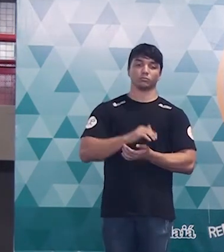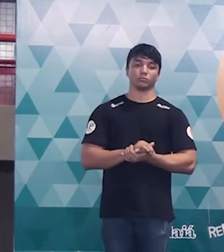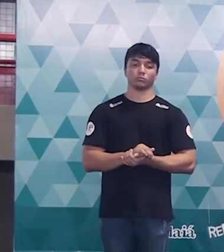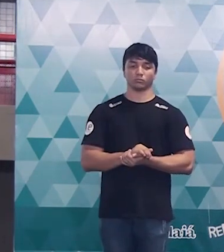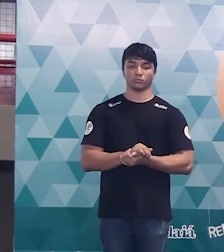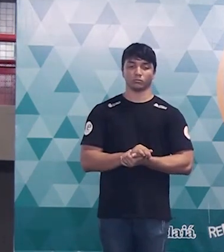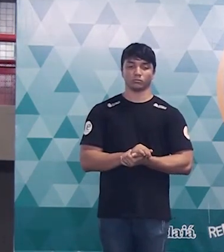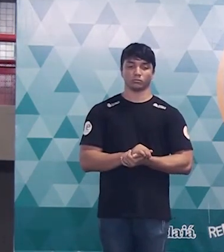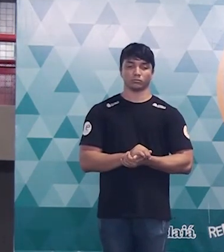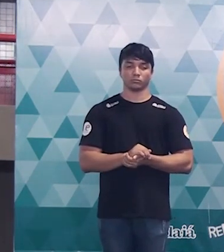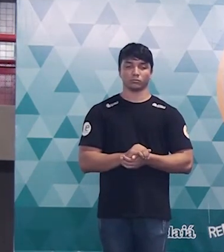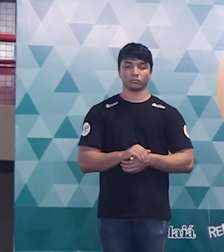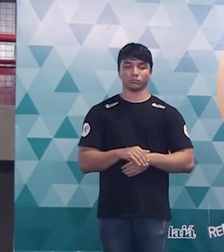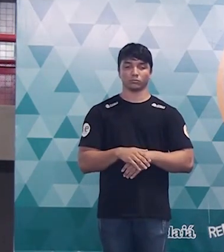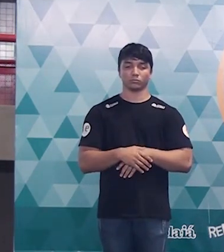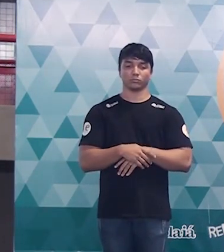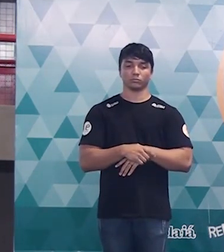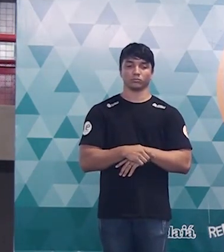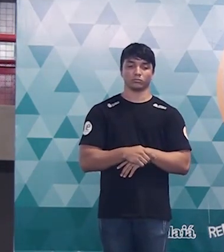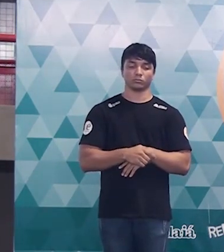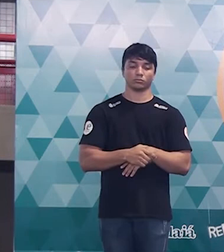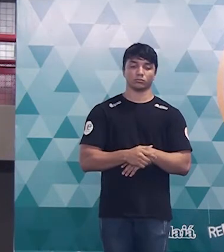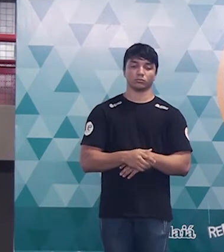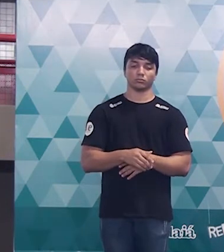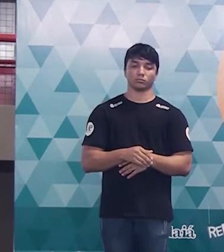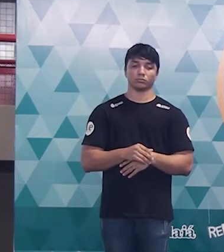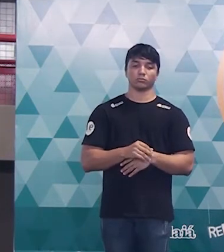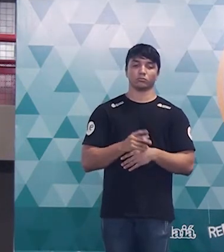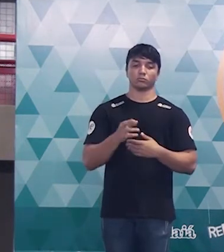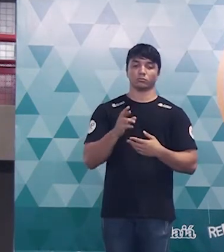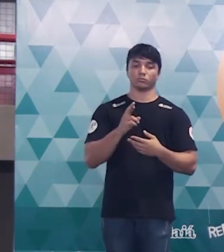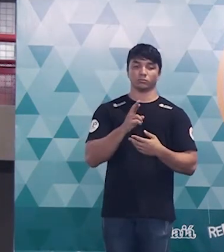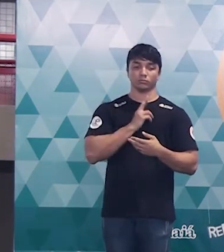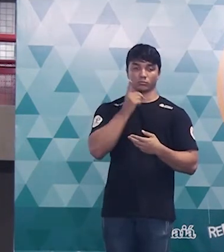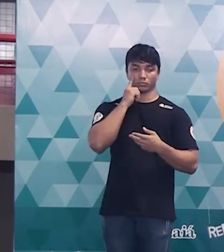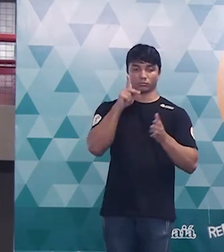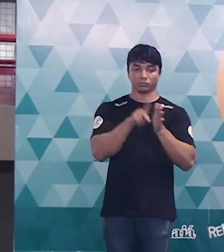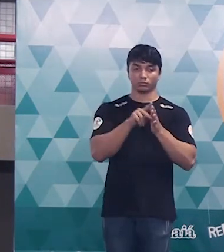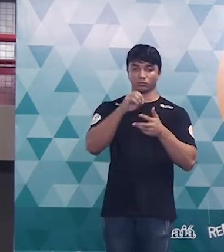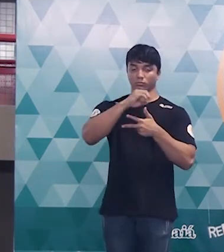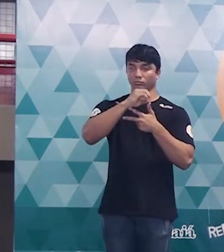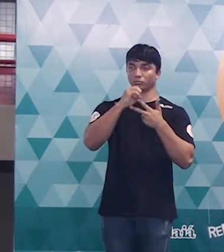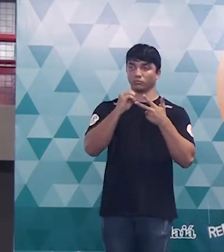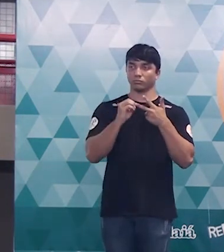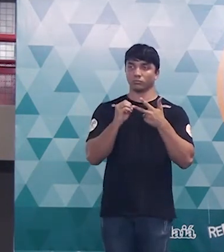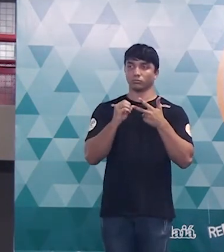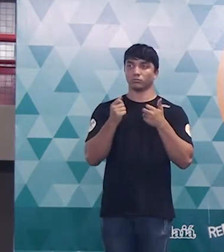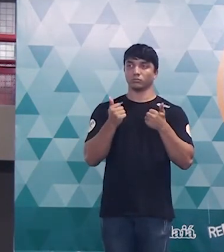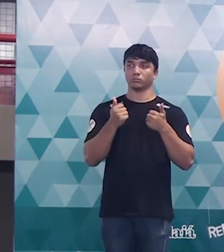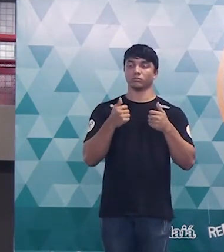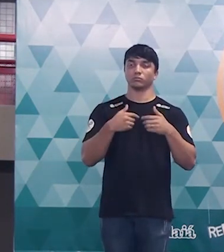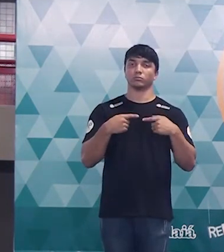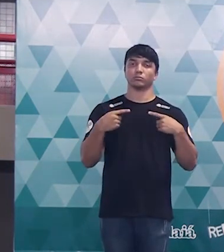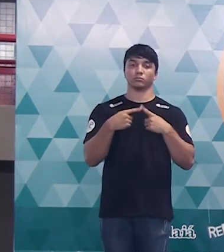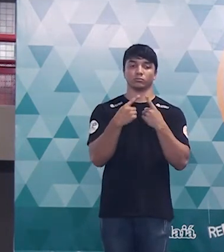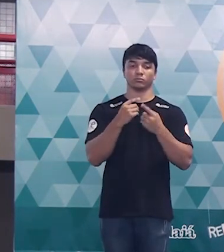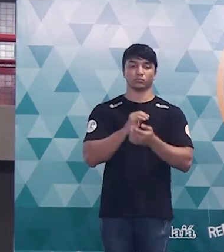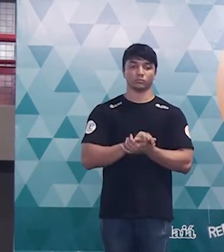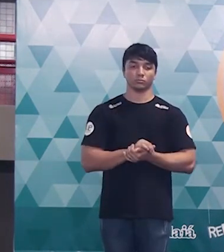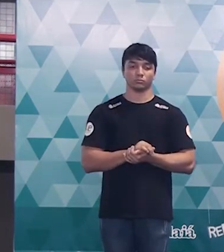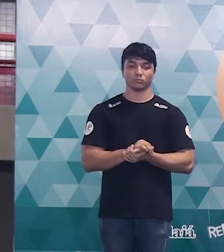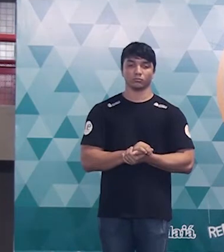32. Primeira questão nossa de hoje. Questão de fato do Enem. Apareceu assim, olha só.